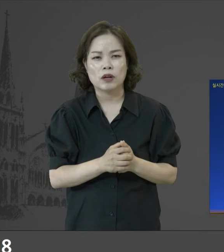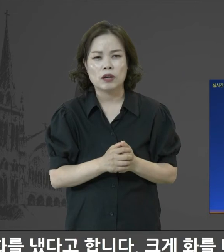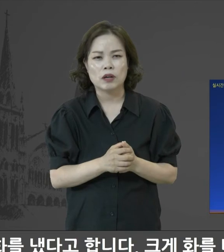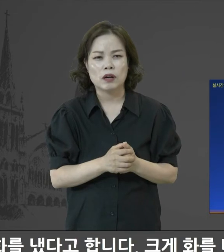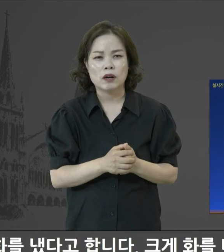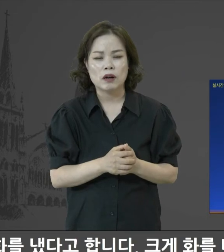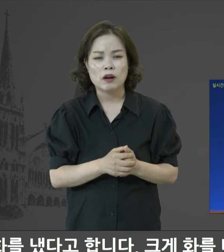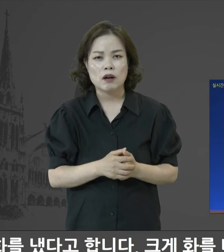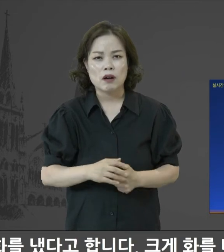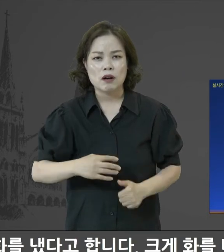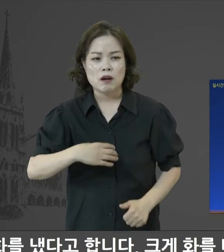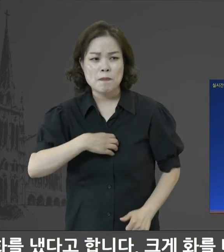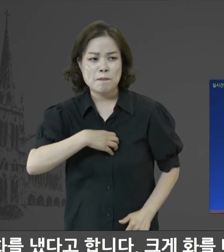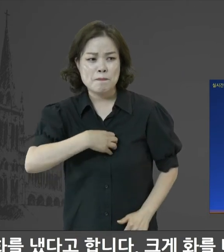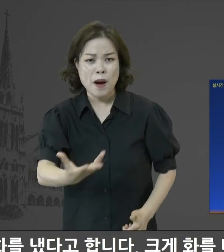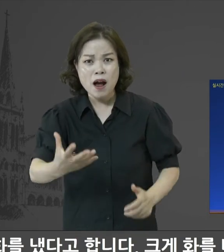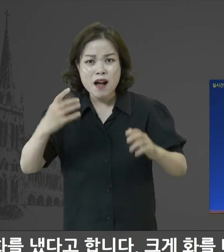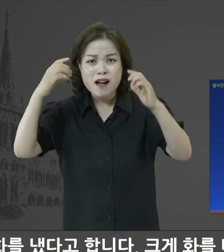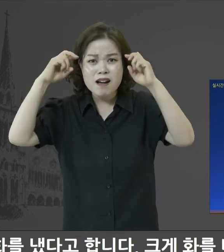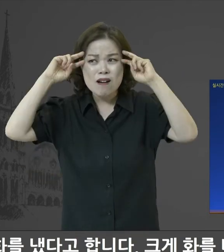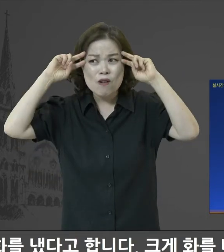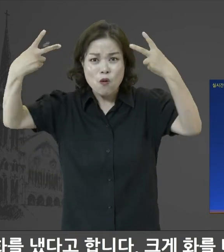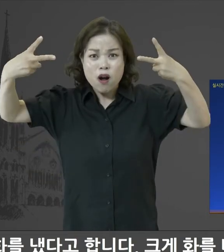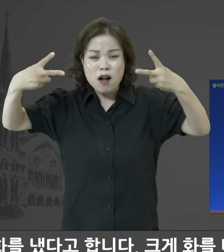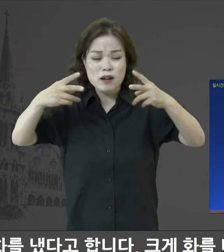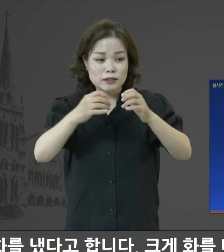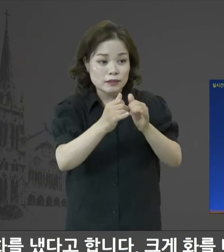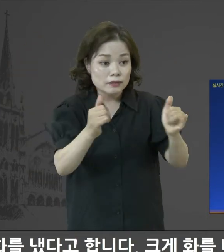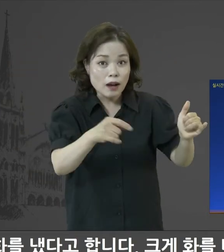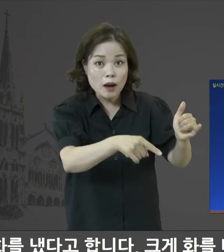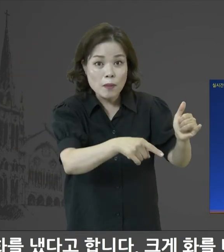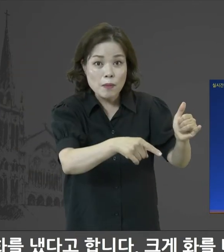크게 화를 낸 이 사람들이